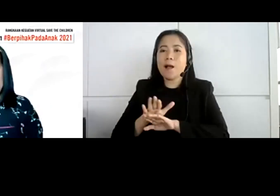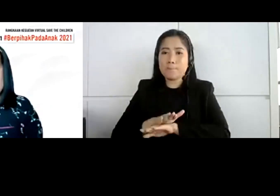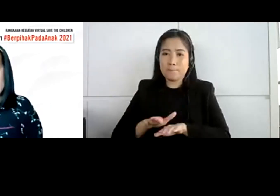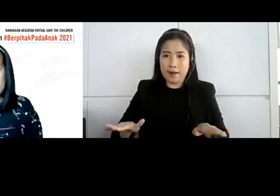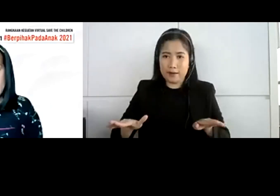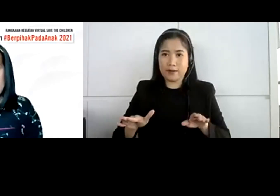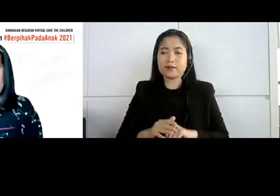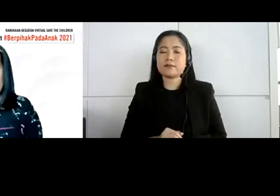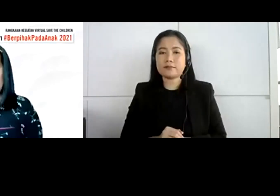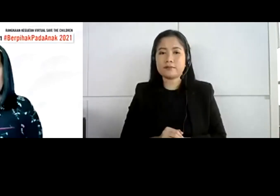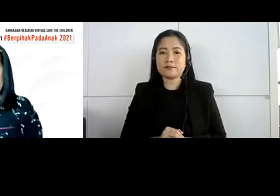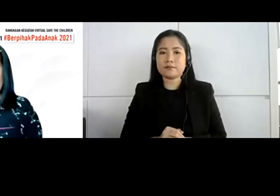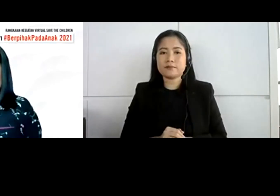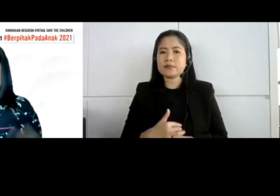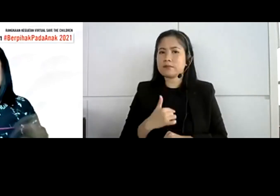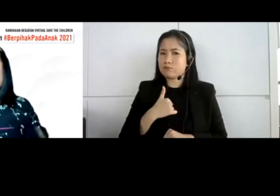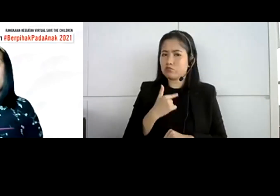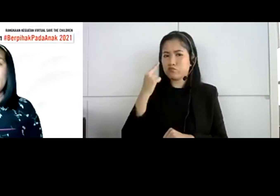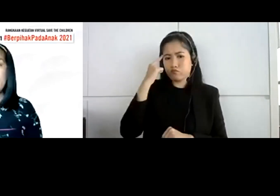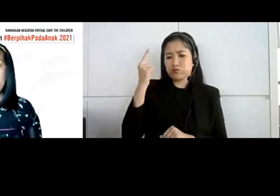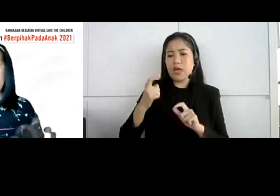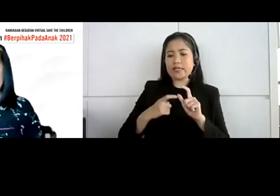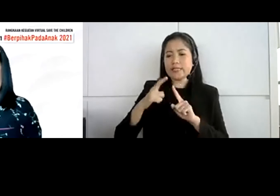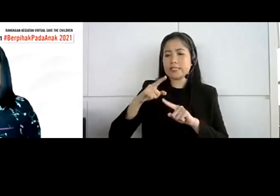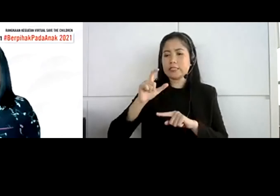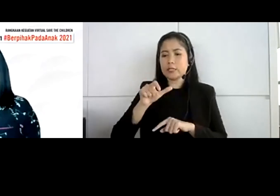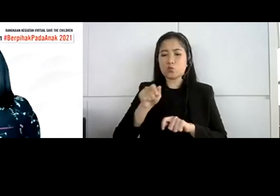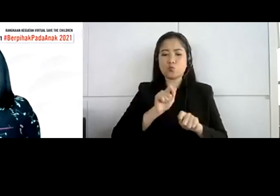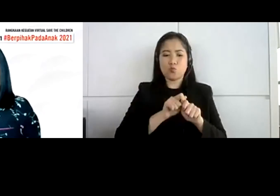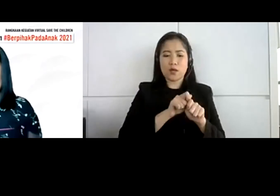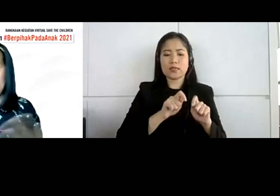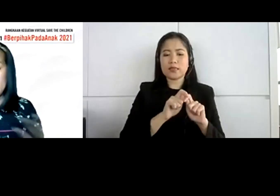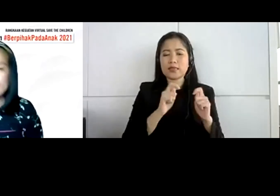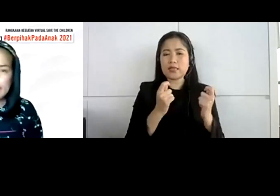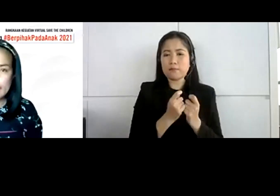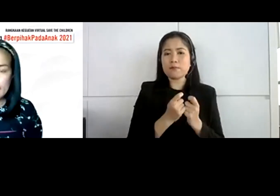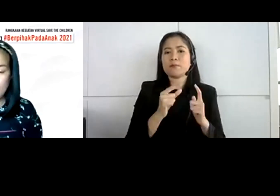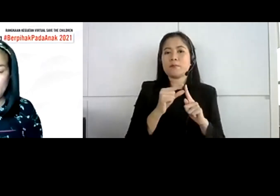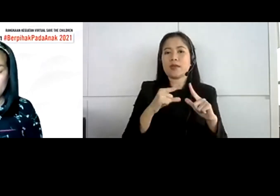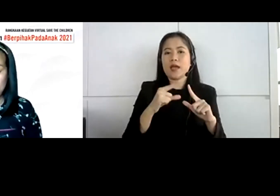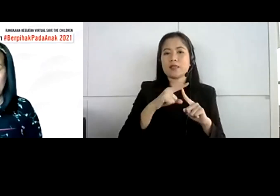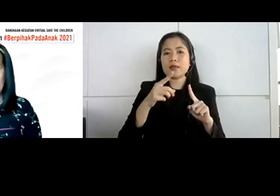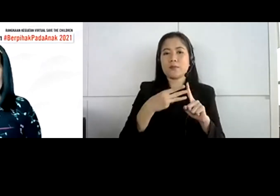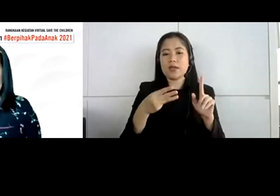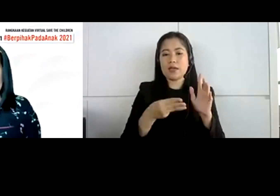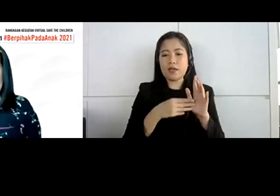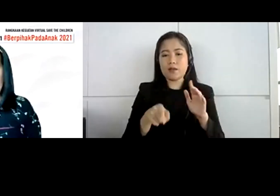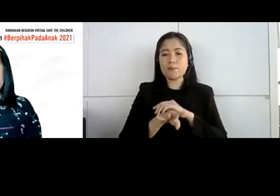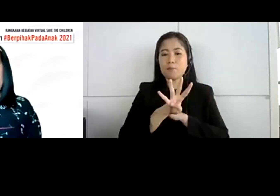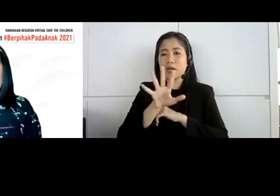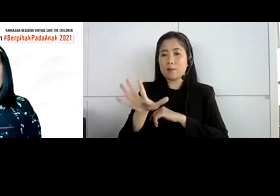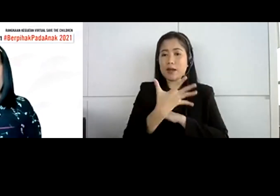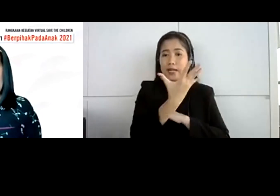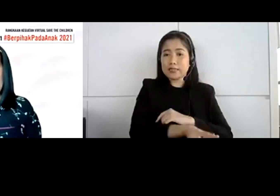Bagi kami, Save the Children itu dia sudah mendorong pembentukan PATBM di 45 desa di Kabupaten Kupang